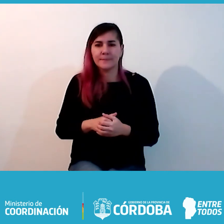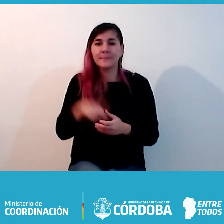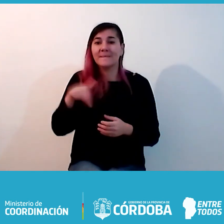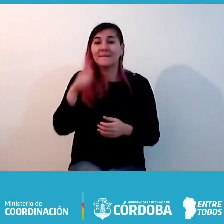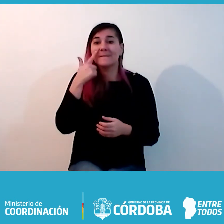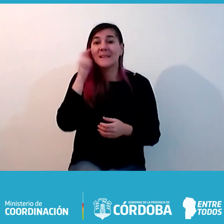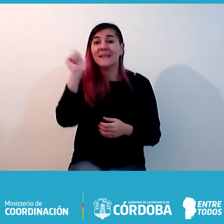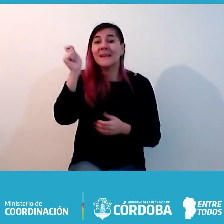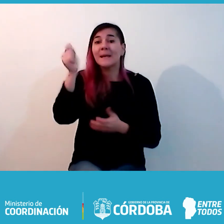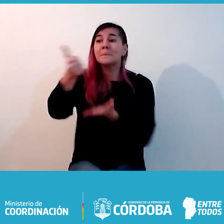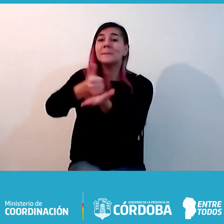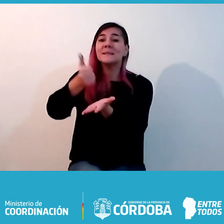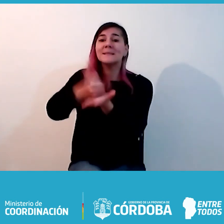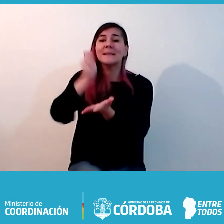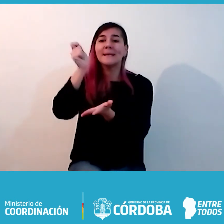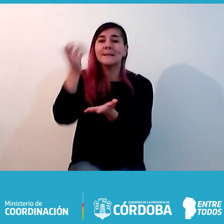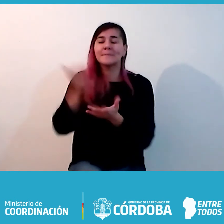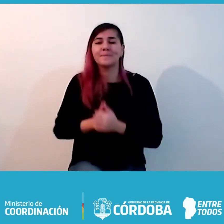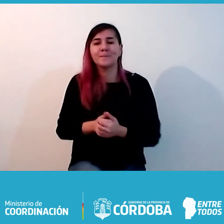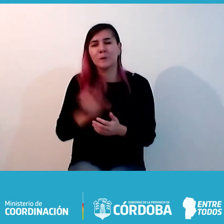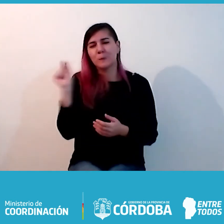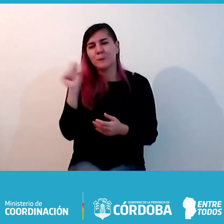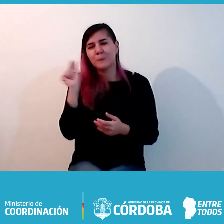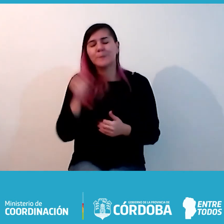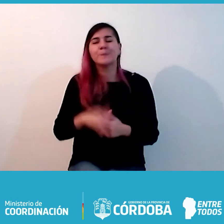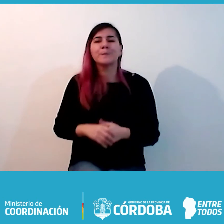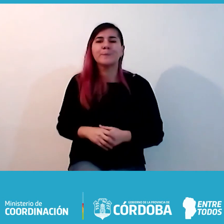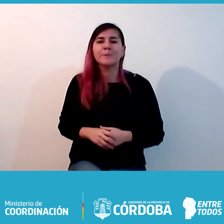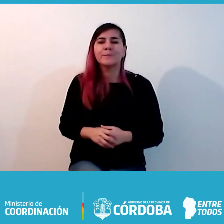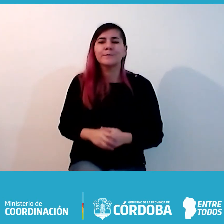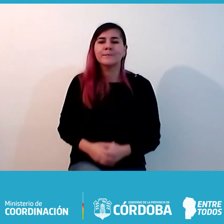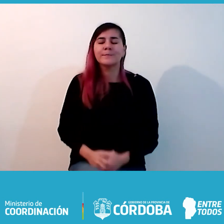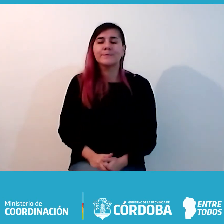ver quién se encuentra presente, unos segundos.